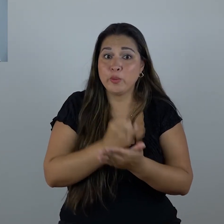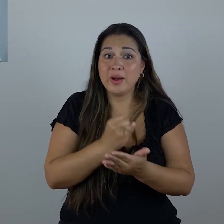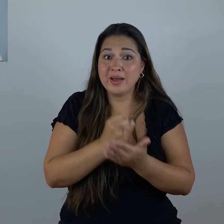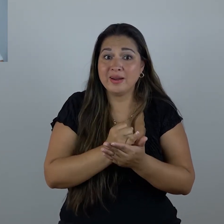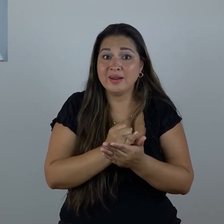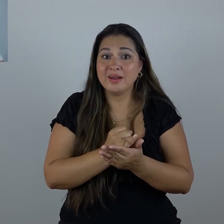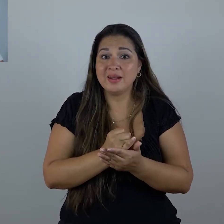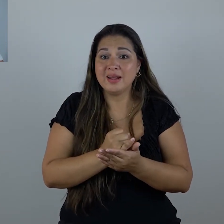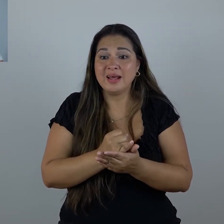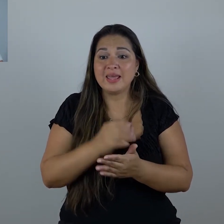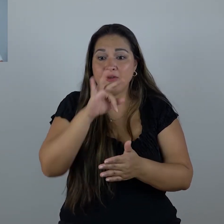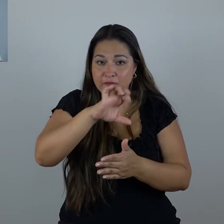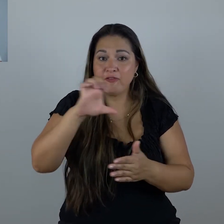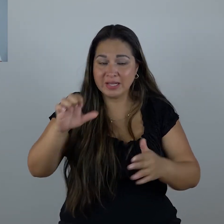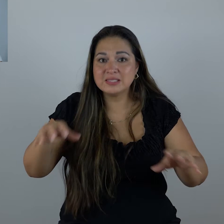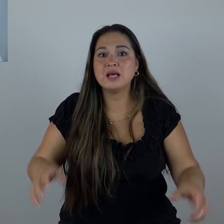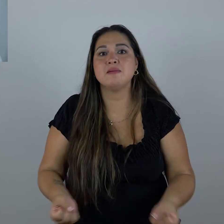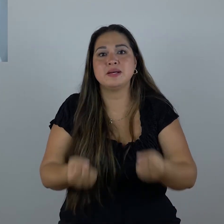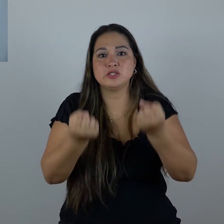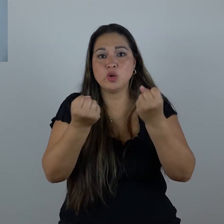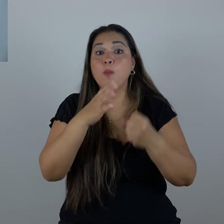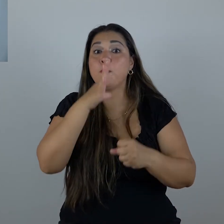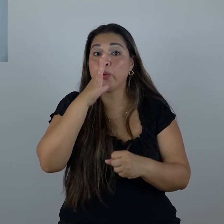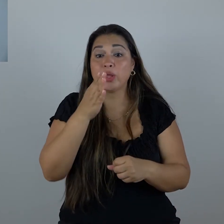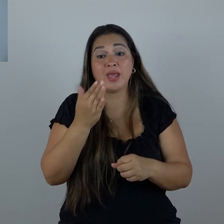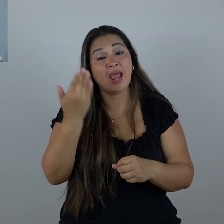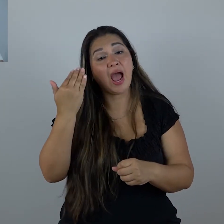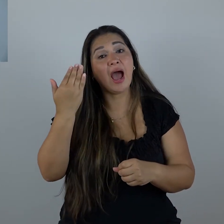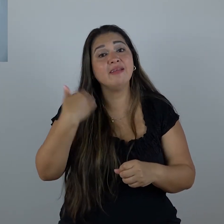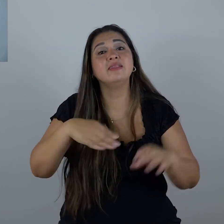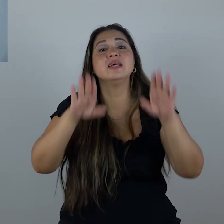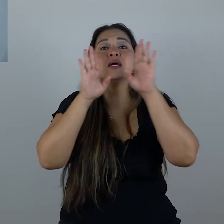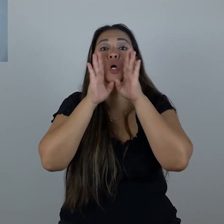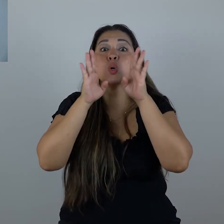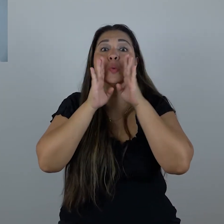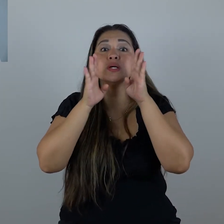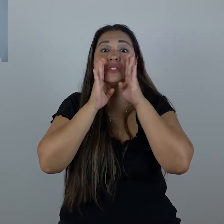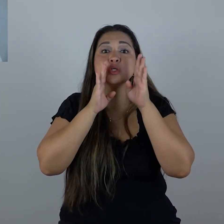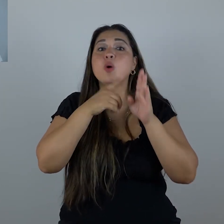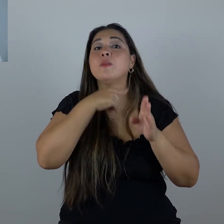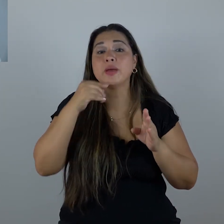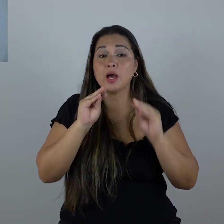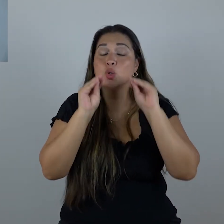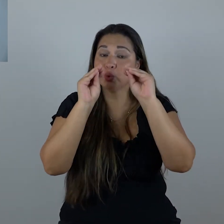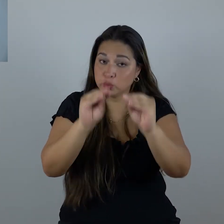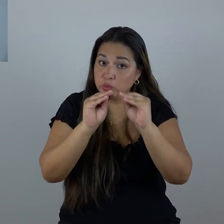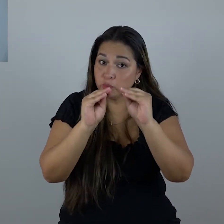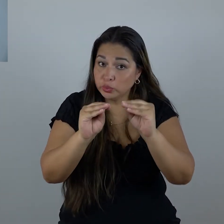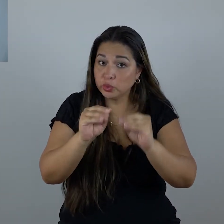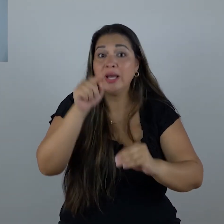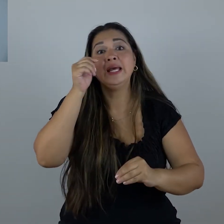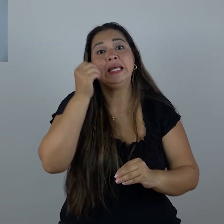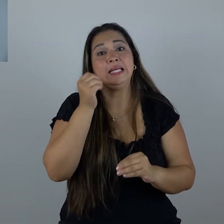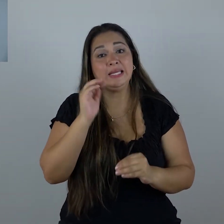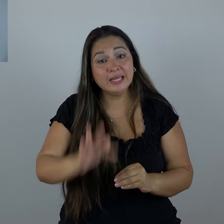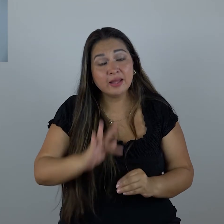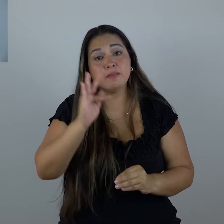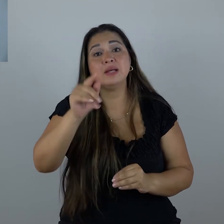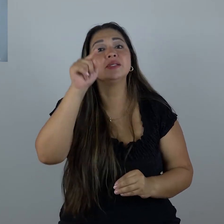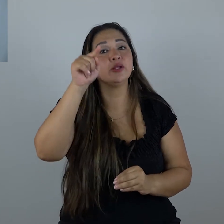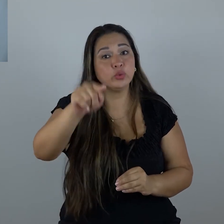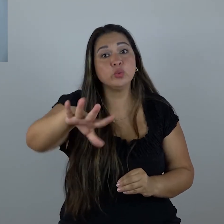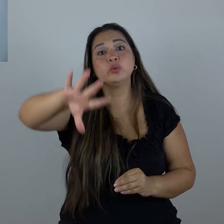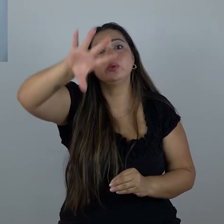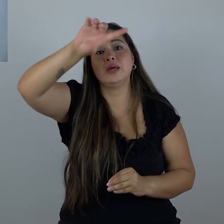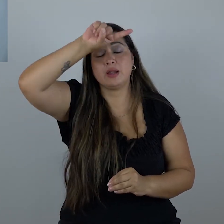de que realmente hay una fe salvadora, de confesión de fe, confesión de pecados y querer arrepentirnos, es darnos la